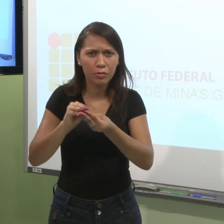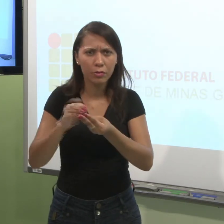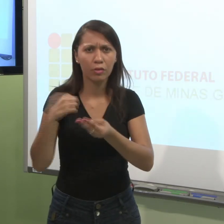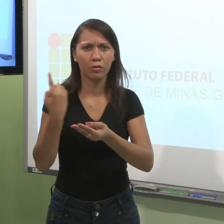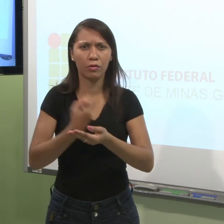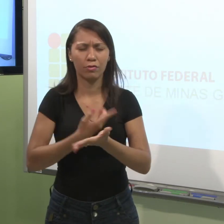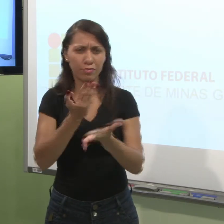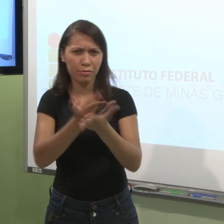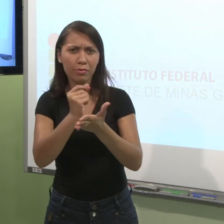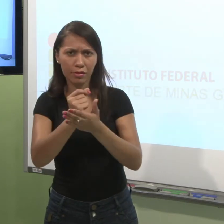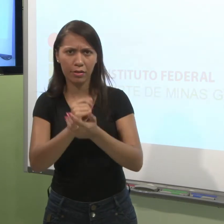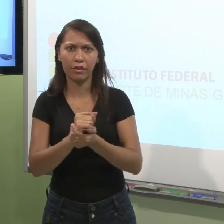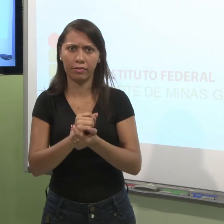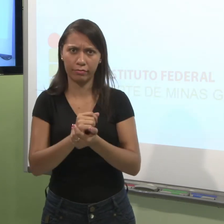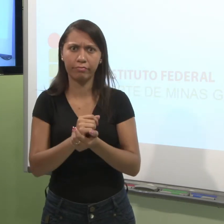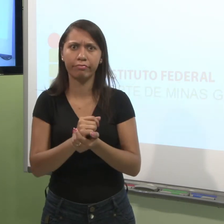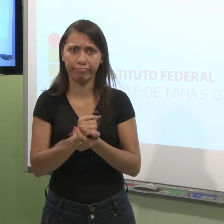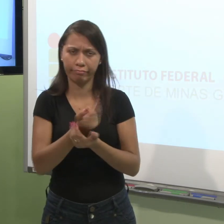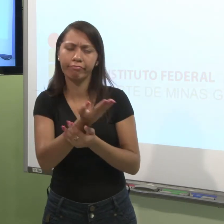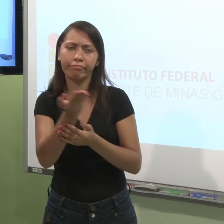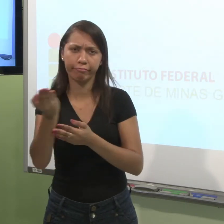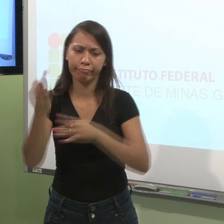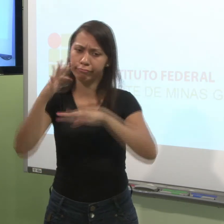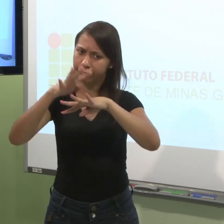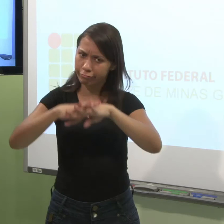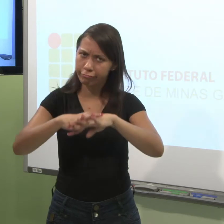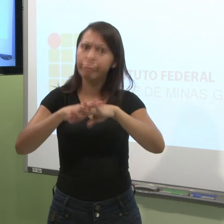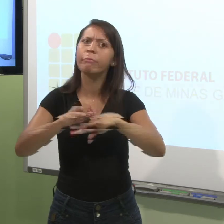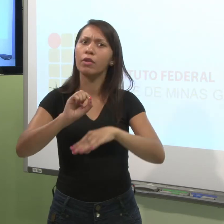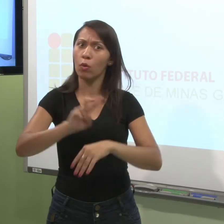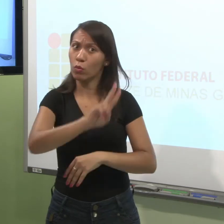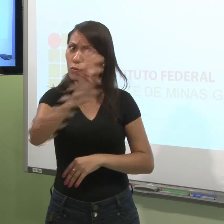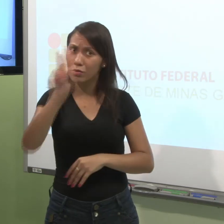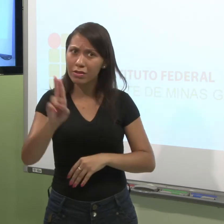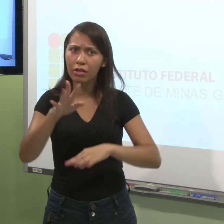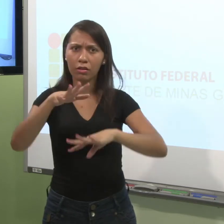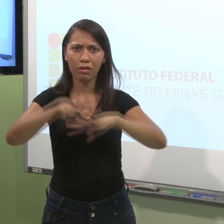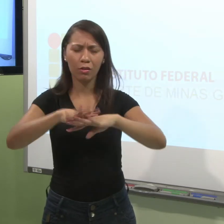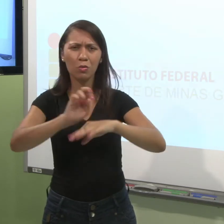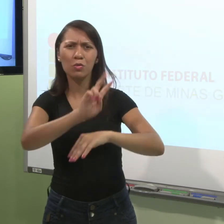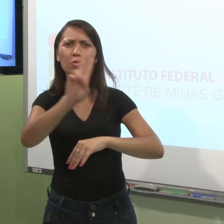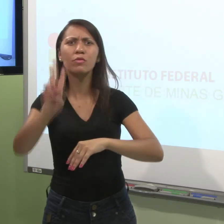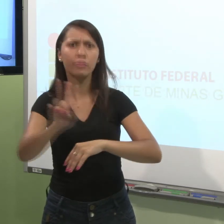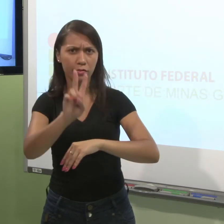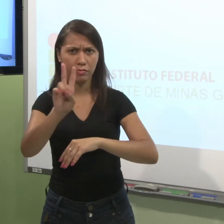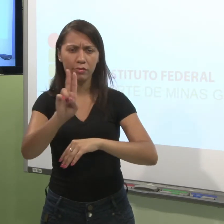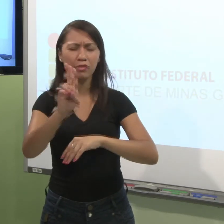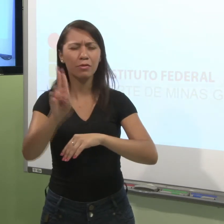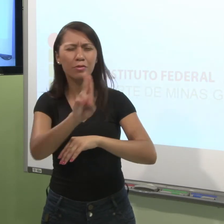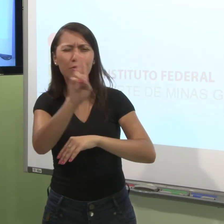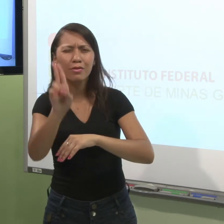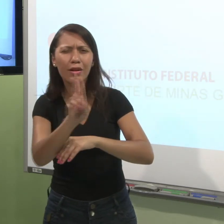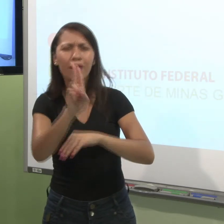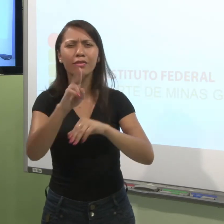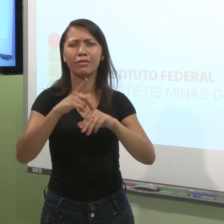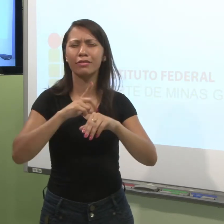início, o Excel é uma planilha eletrônica bastante utilizada em trabalhos de escritório e documentos, principalmente